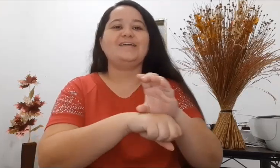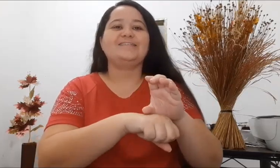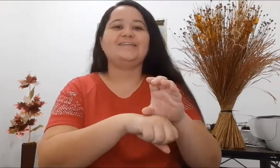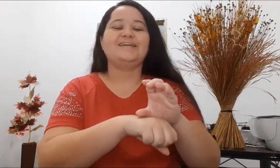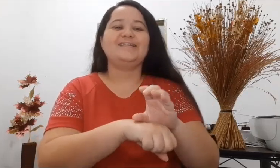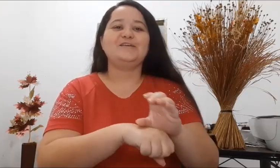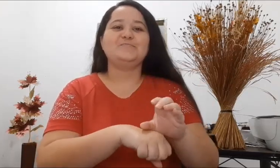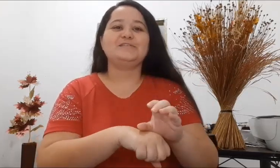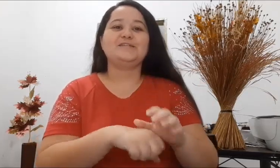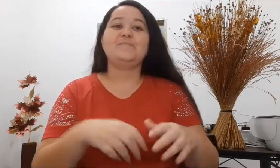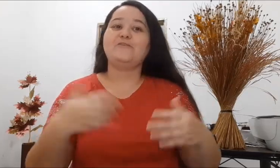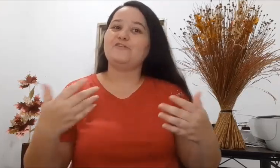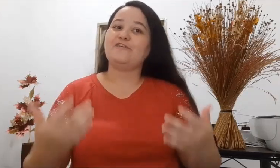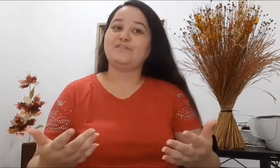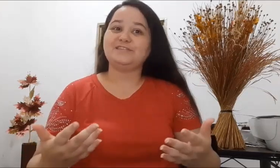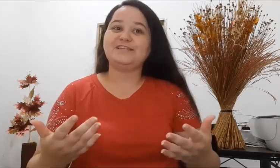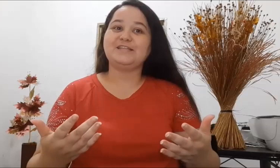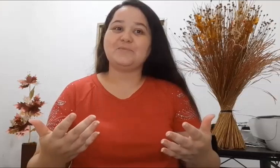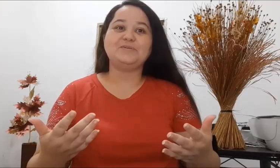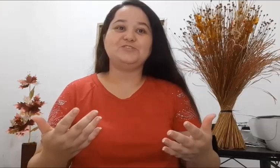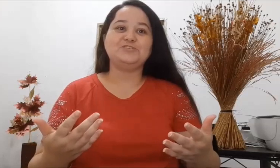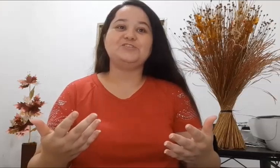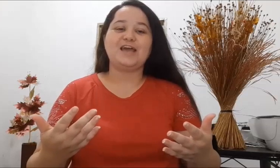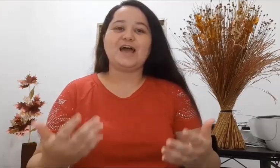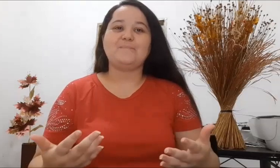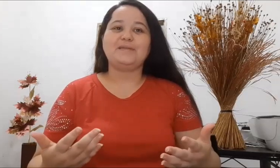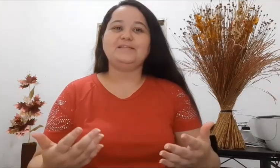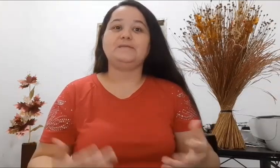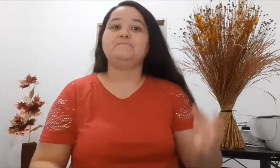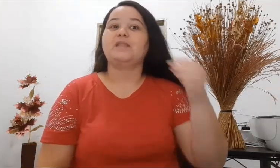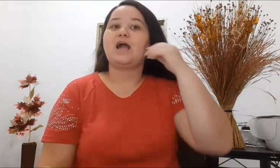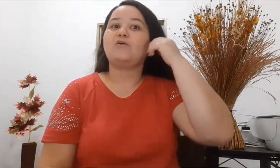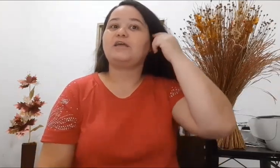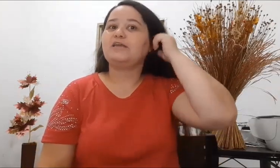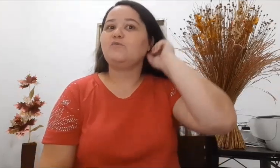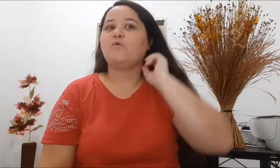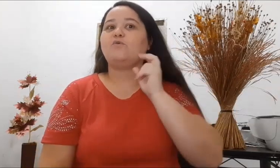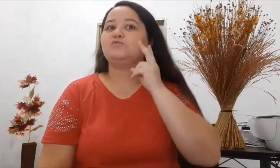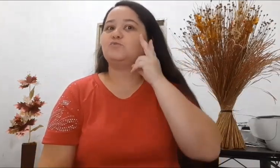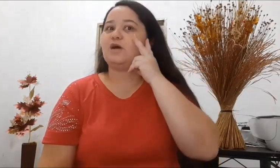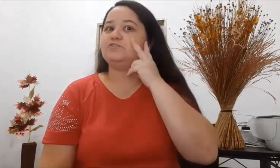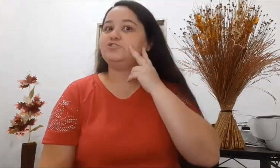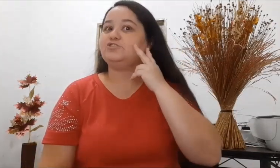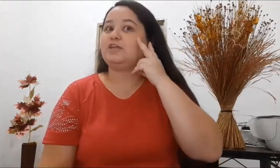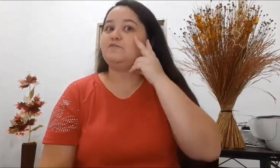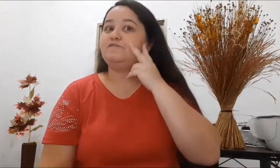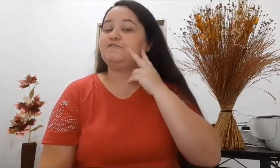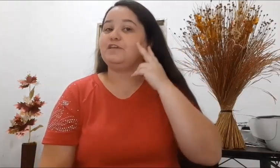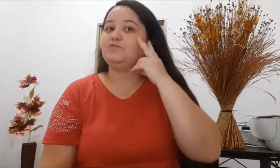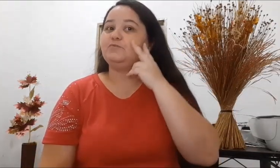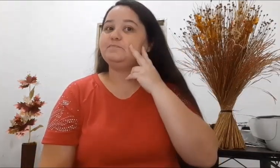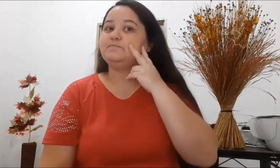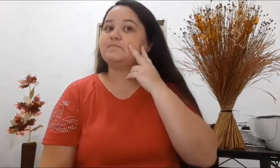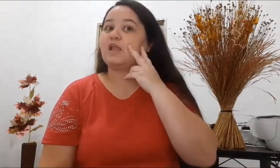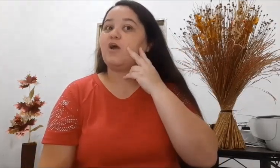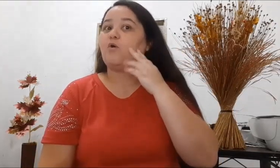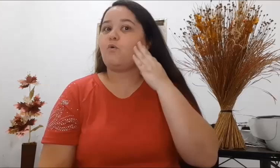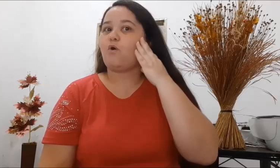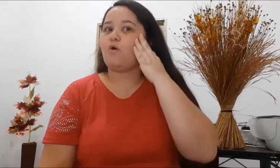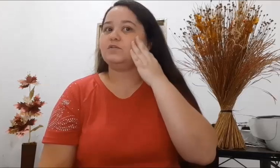letra em Libras também, o que vai facilitar para a gente aprender. Agora, aqui no rosto, a gente tem o vinho, o rosa,